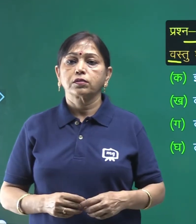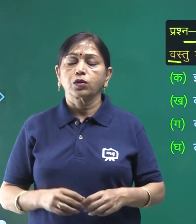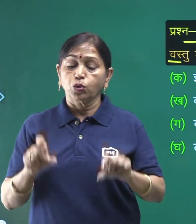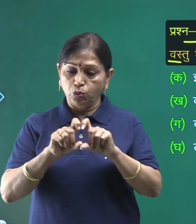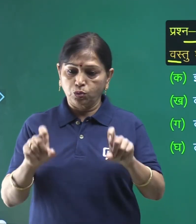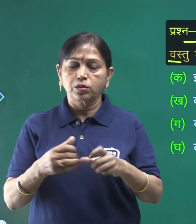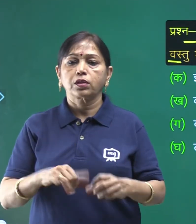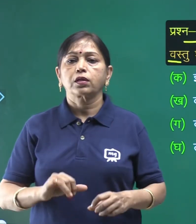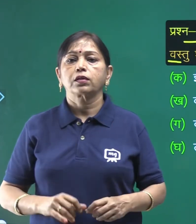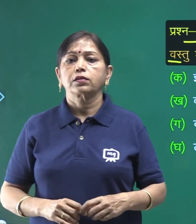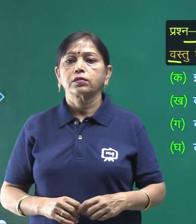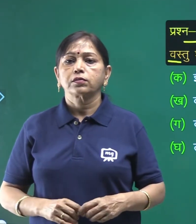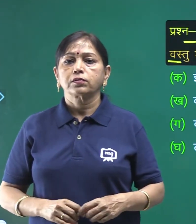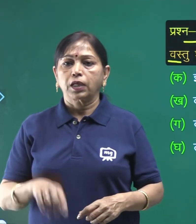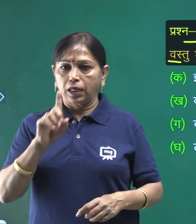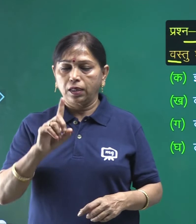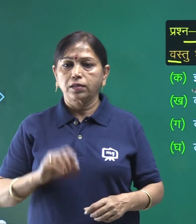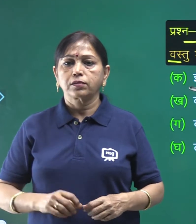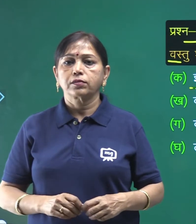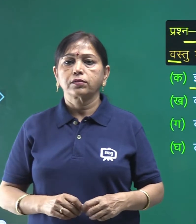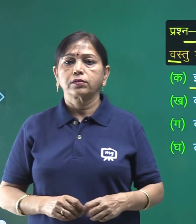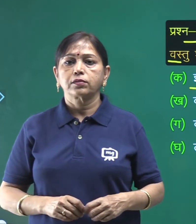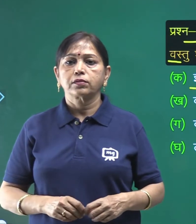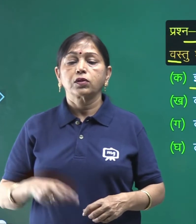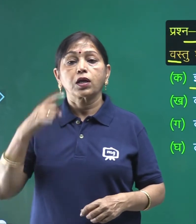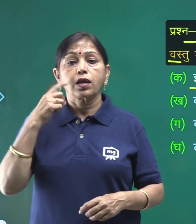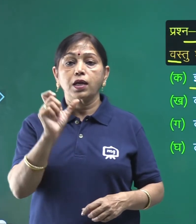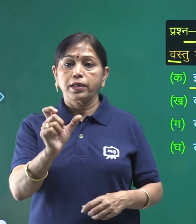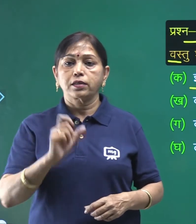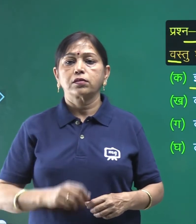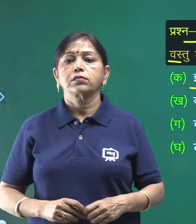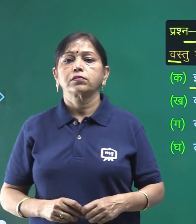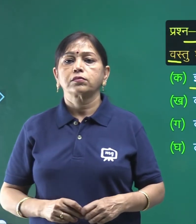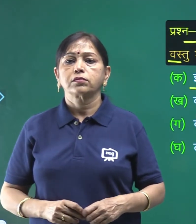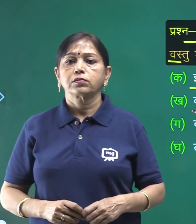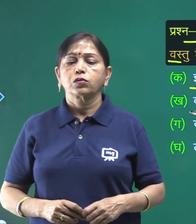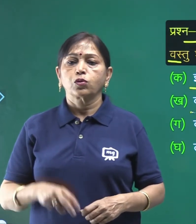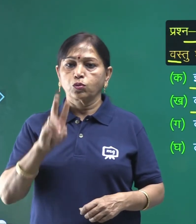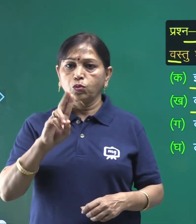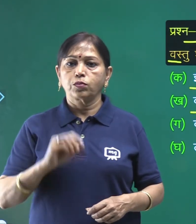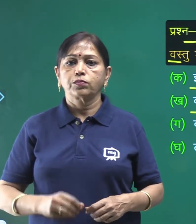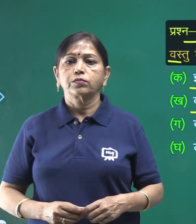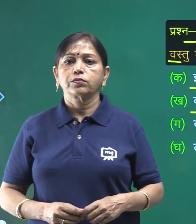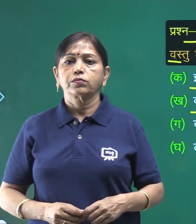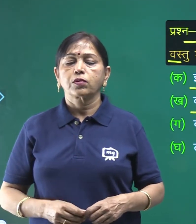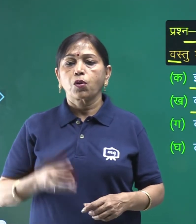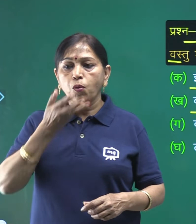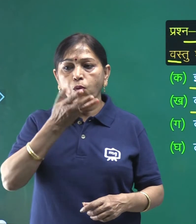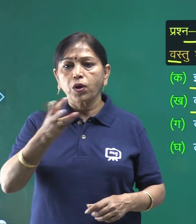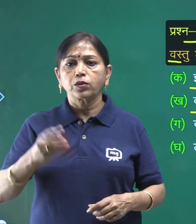शुद्ध है? 1, ईंट। 2,